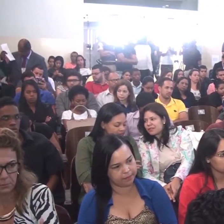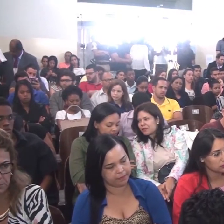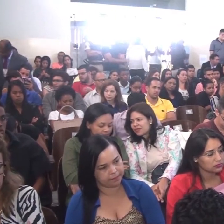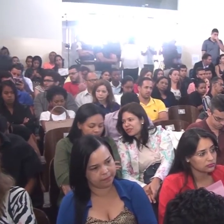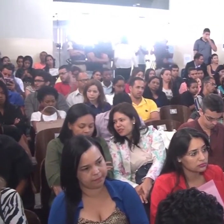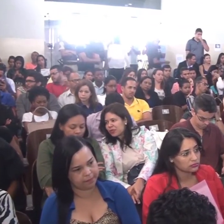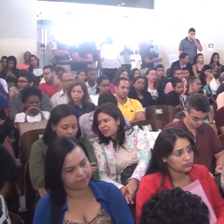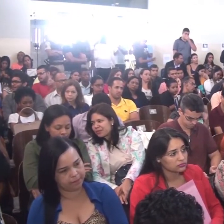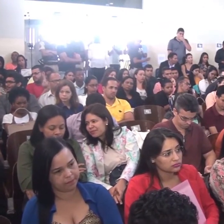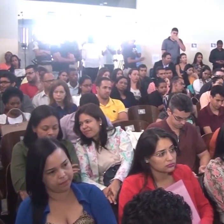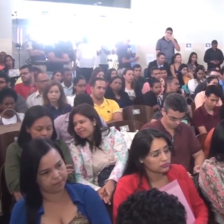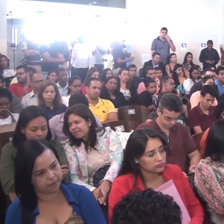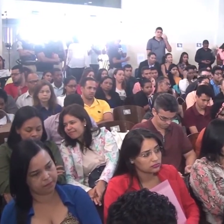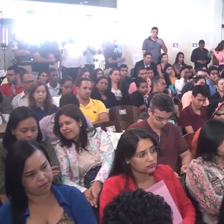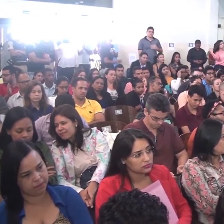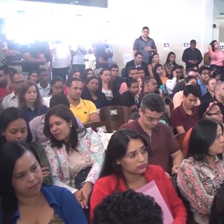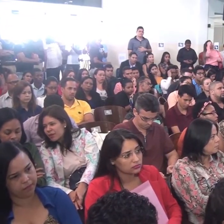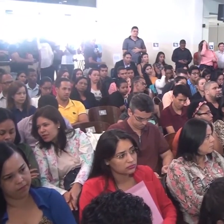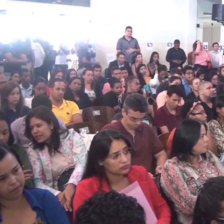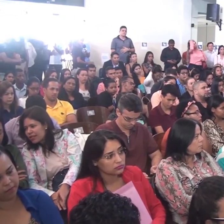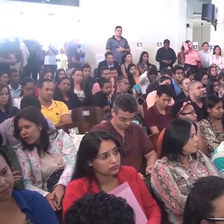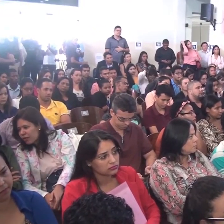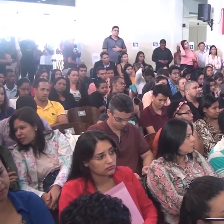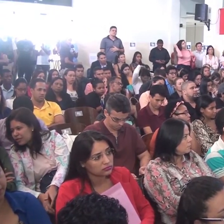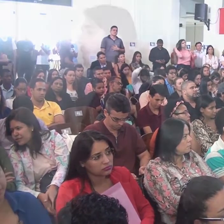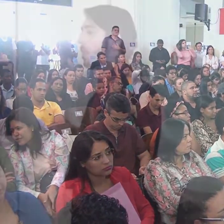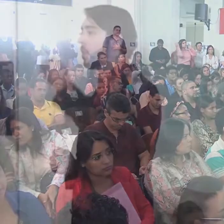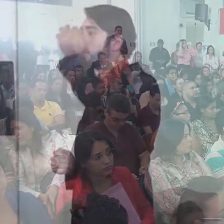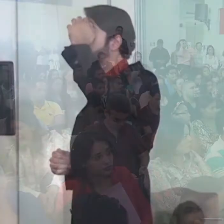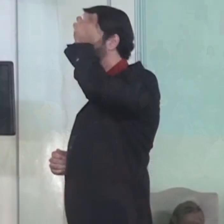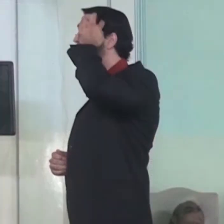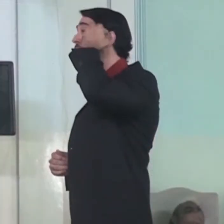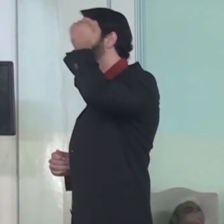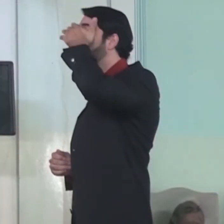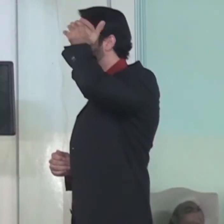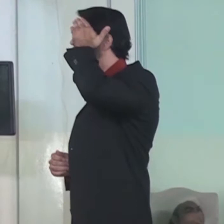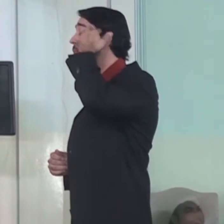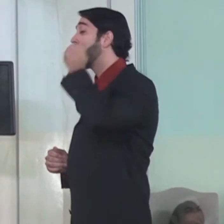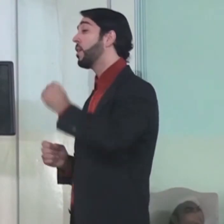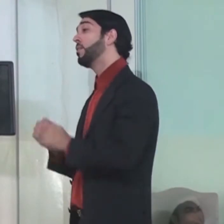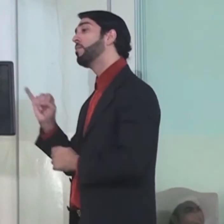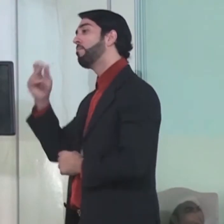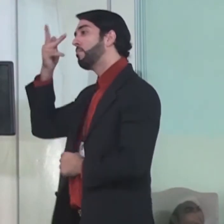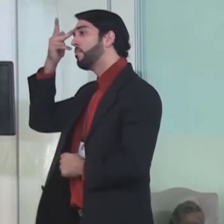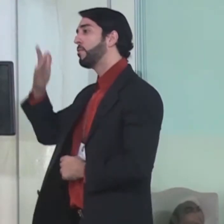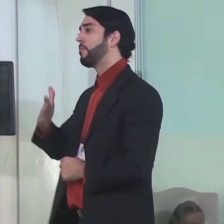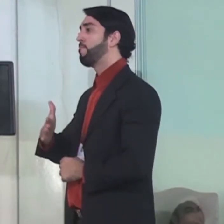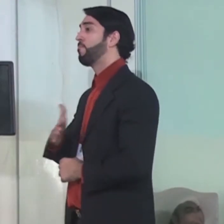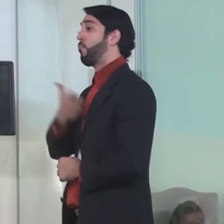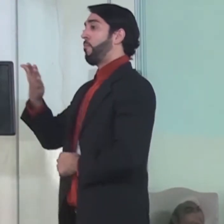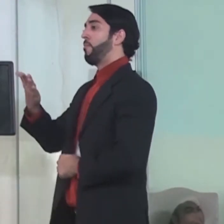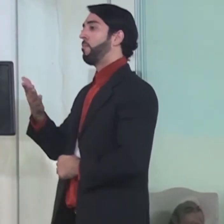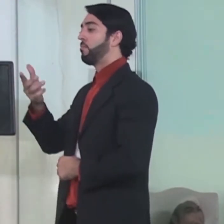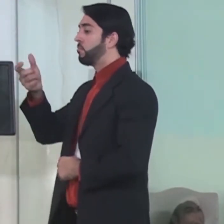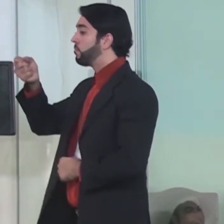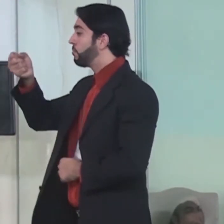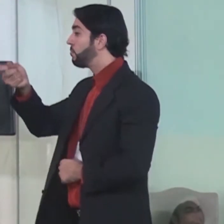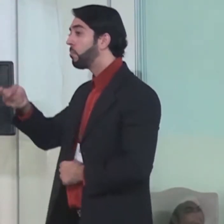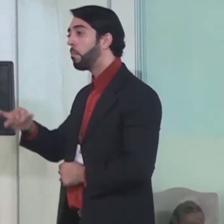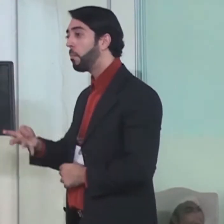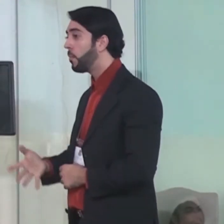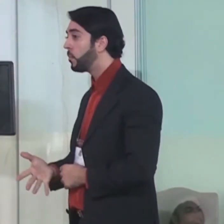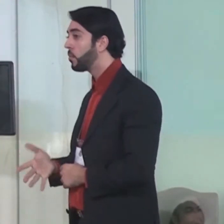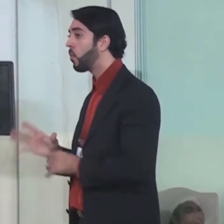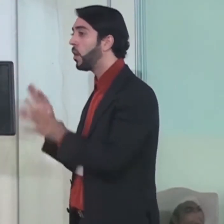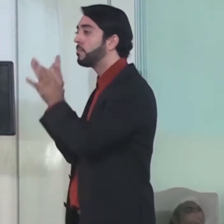completamente bêbado, sem cocheiro. O fato de alguém ter agido de surpresa, de madrugada, é uma questão de